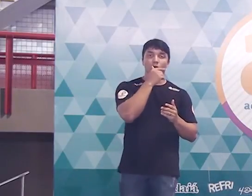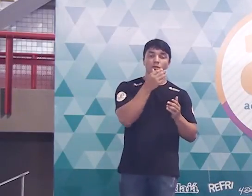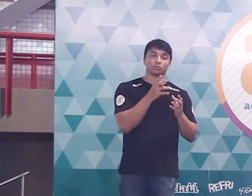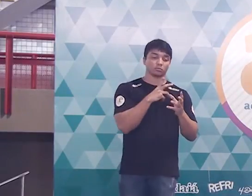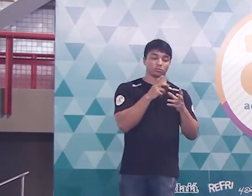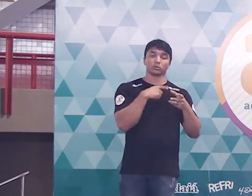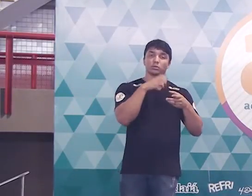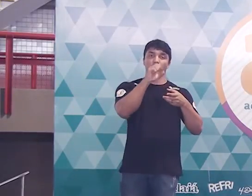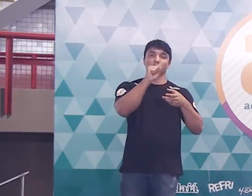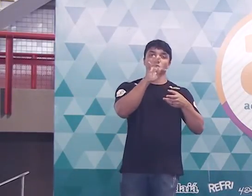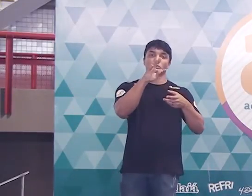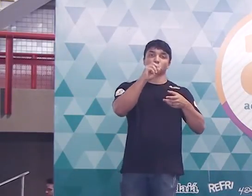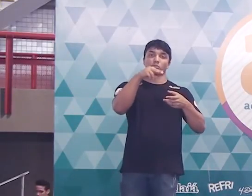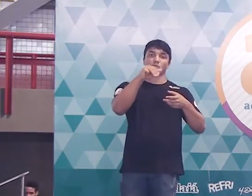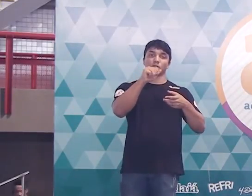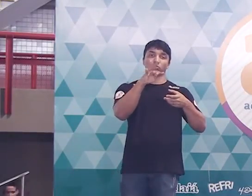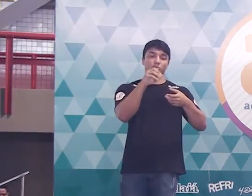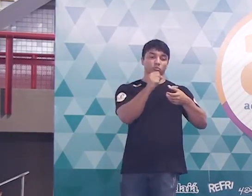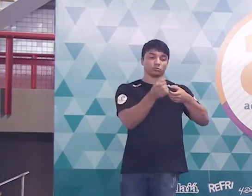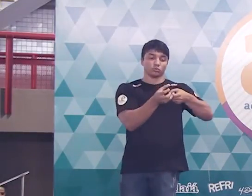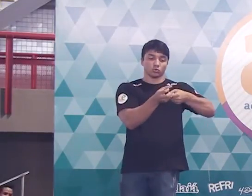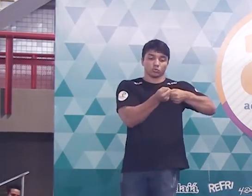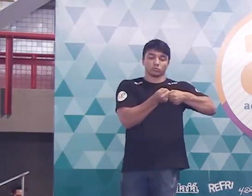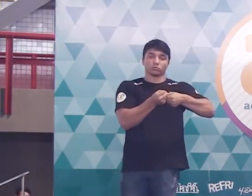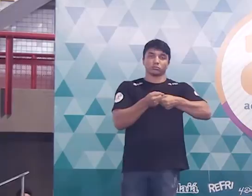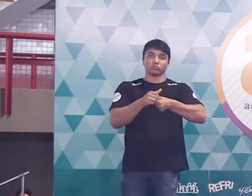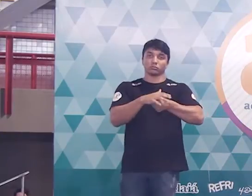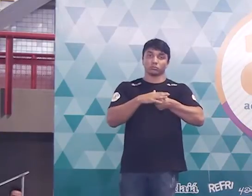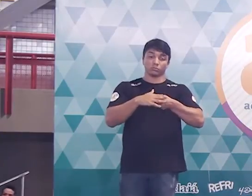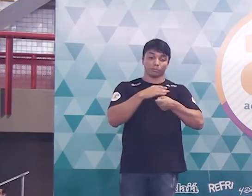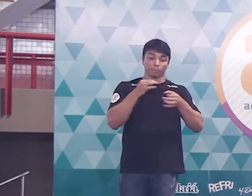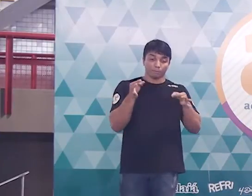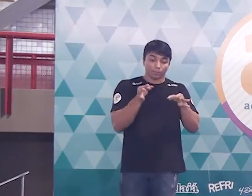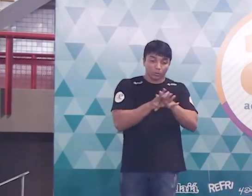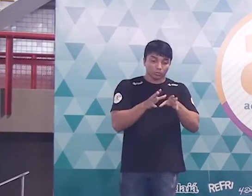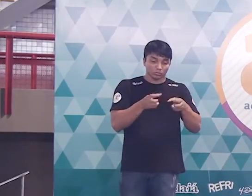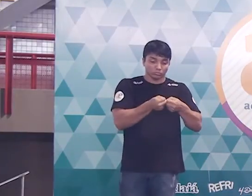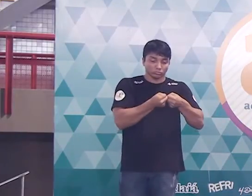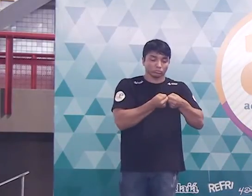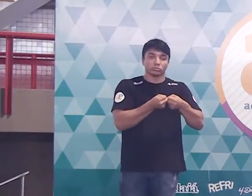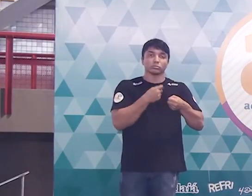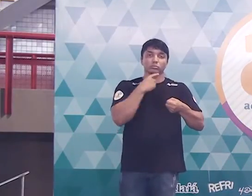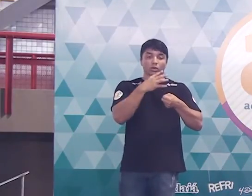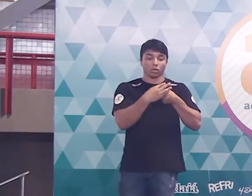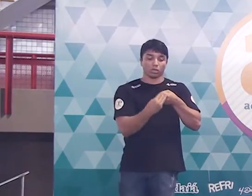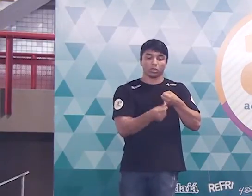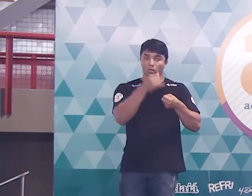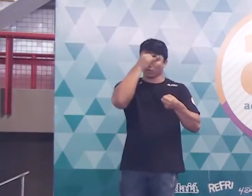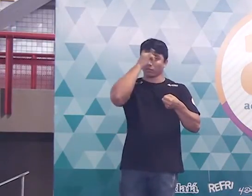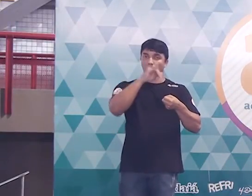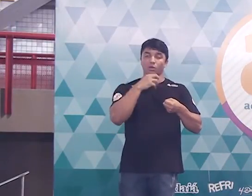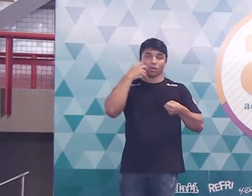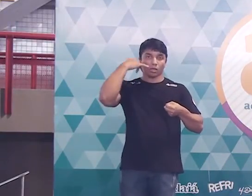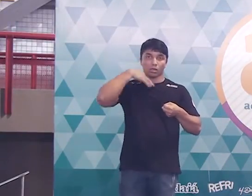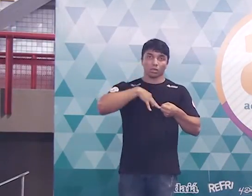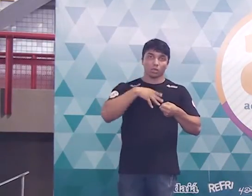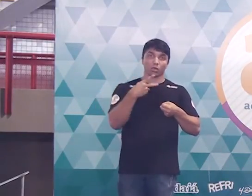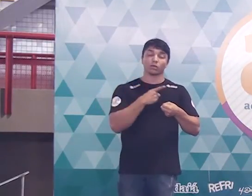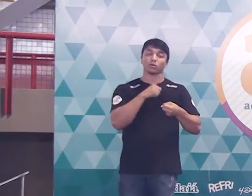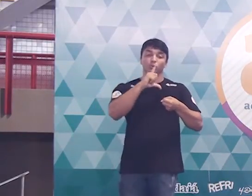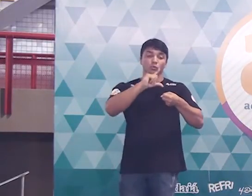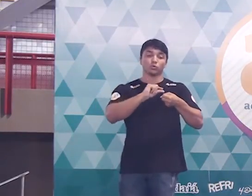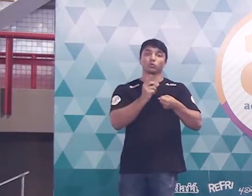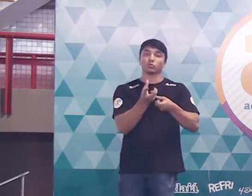os estômatos. Na hora que a planta fecha o estômago, para ela não transpirar, ela diminui